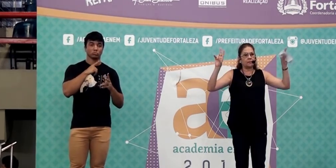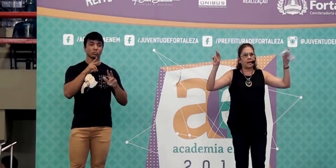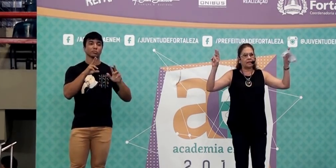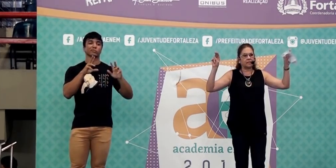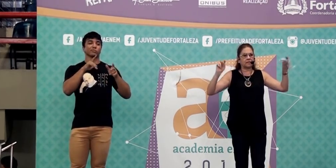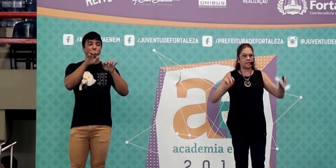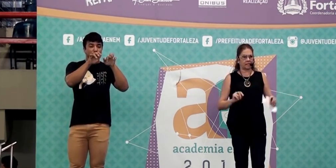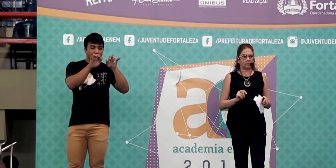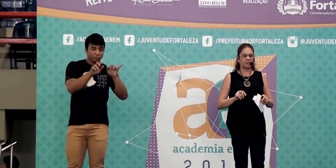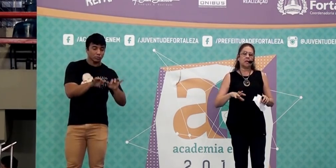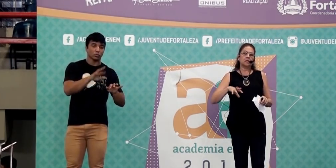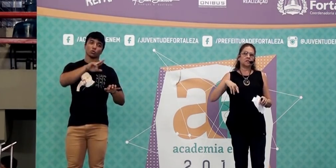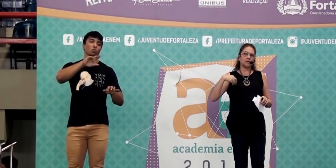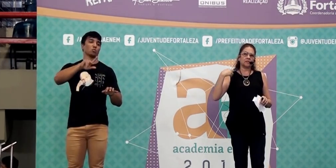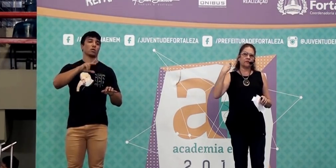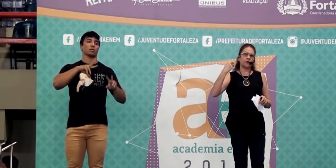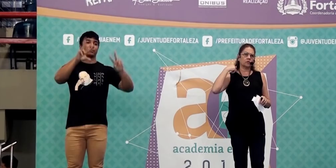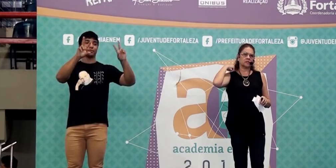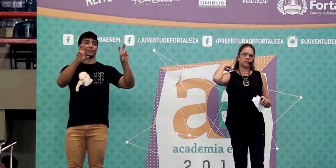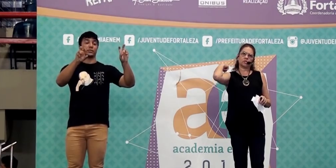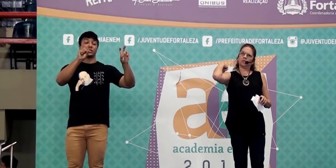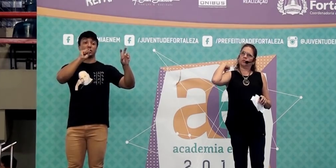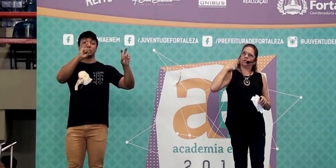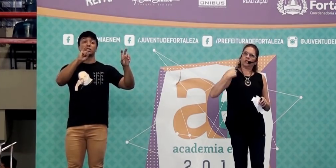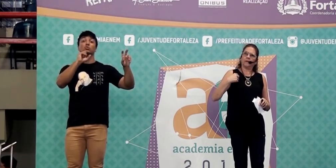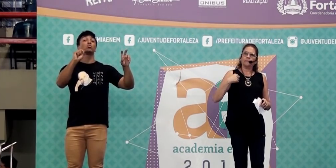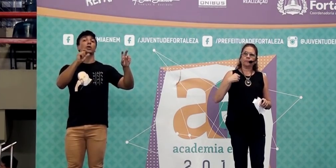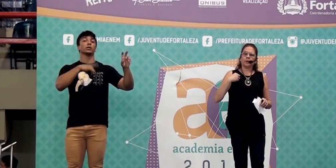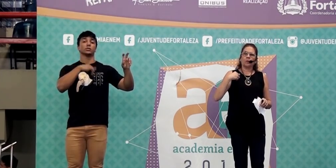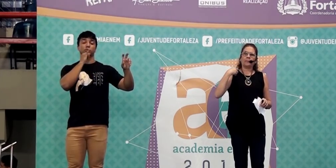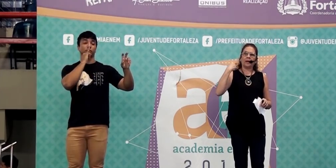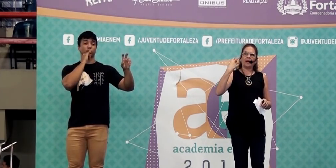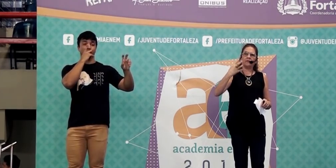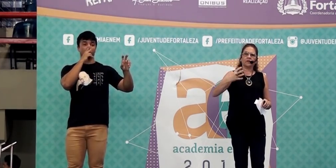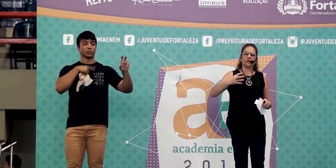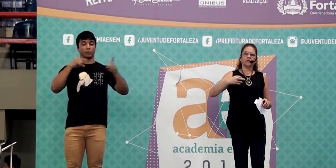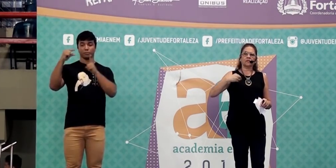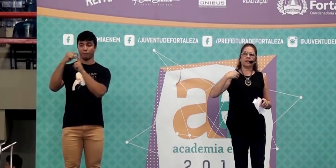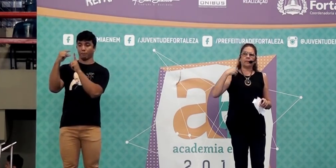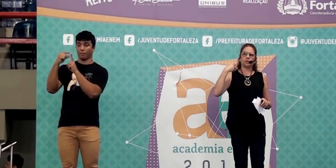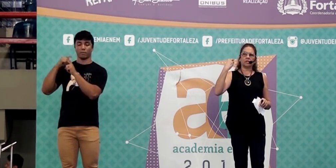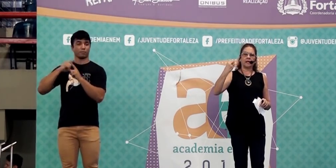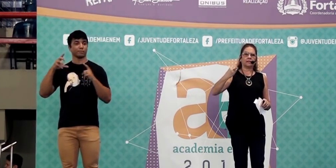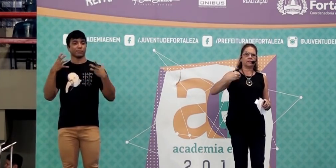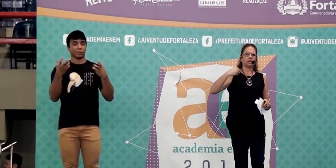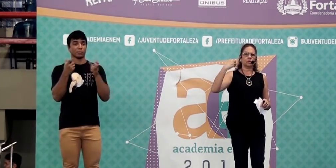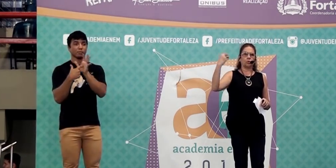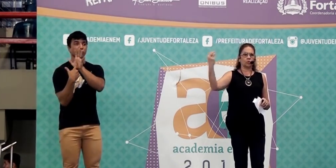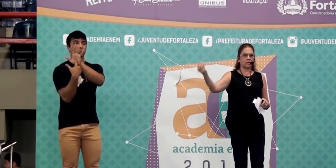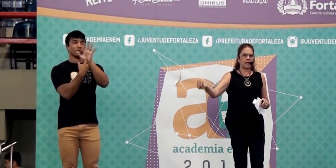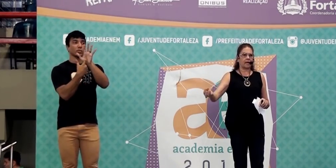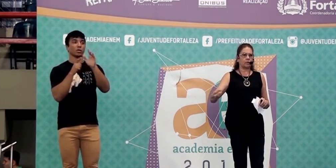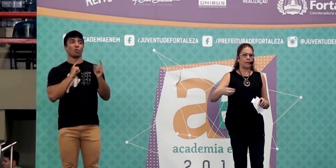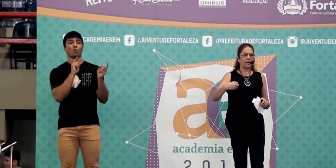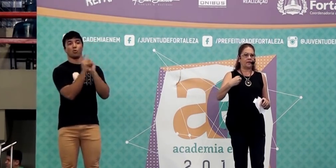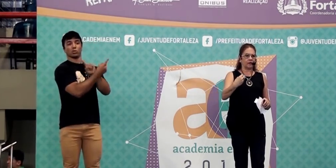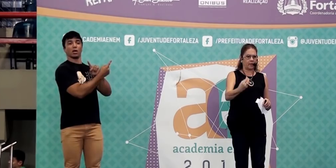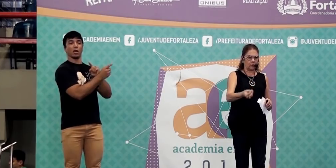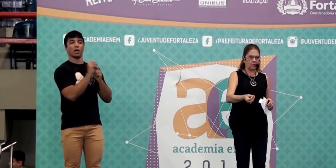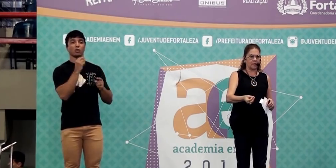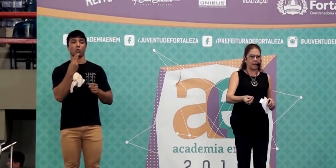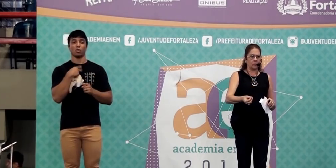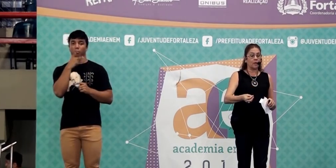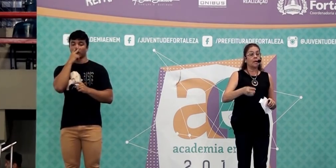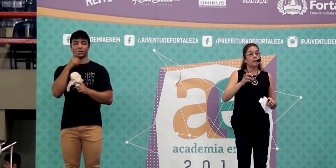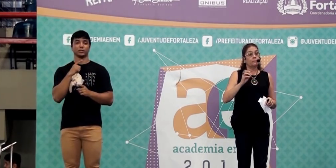se usa mais as aspas. Só se for no sentido de uma palavra que você quer mostrar sentido contrário, uma palavra que